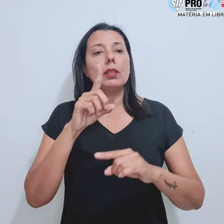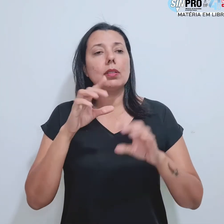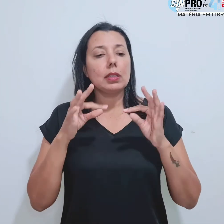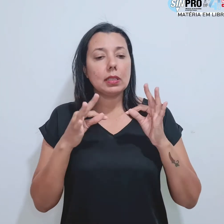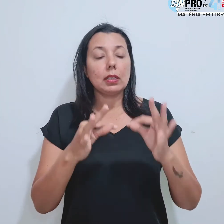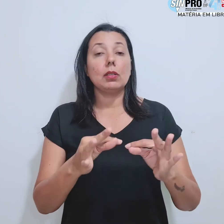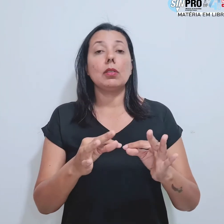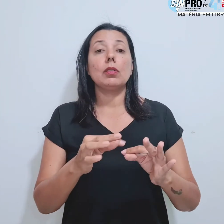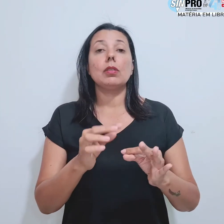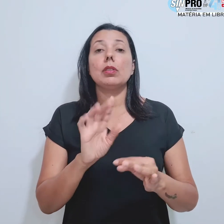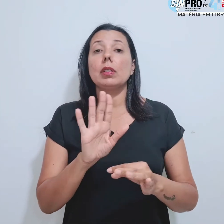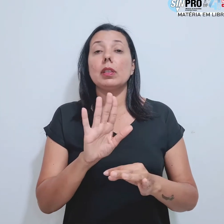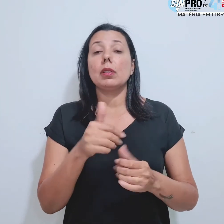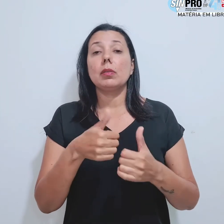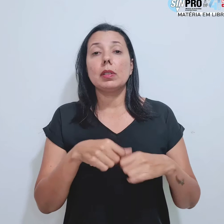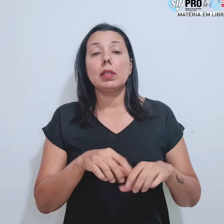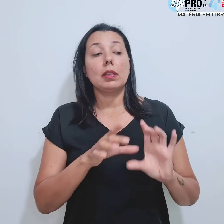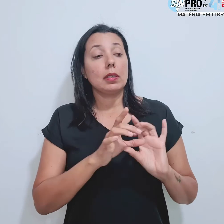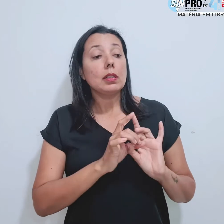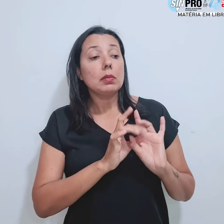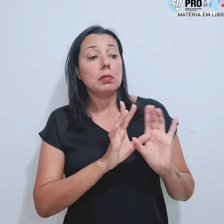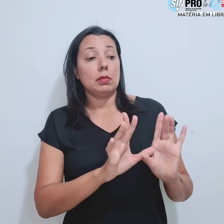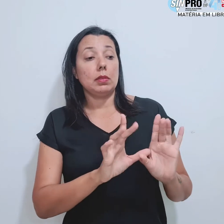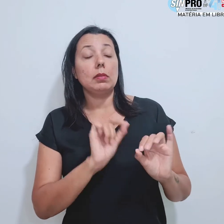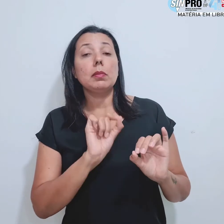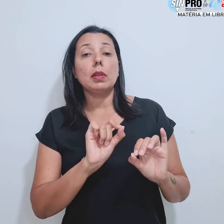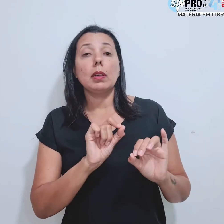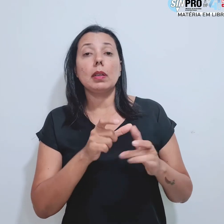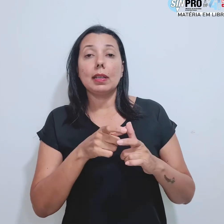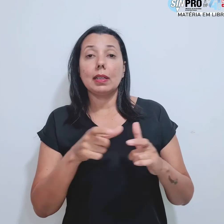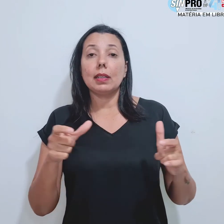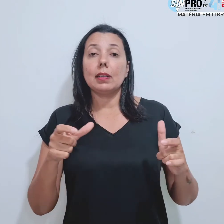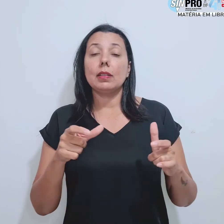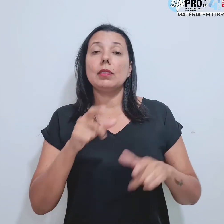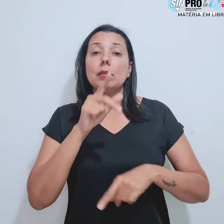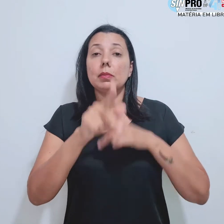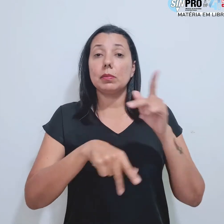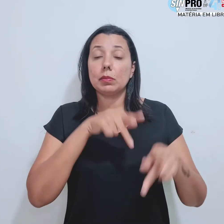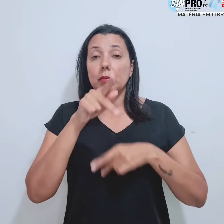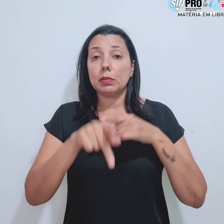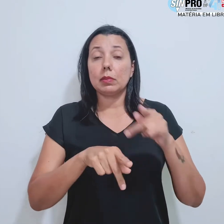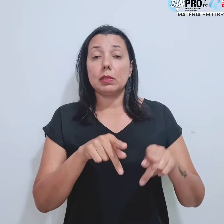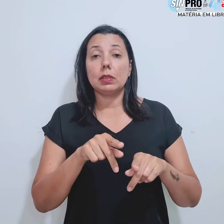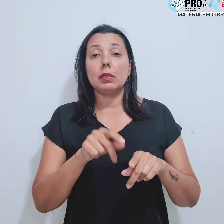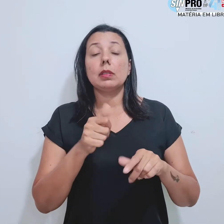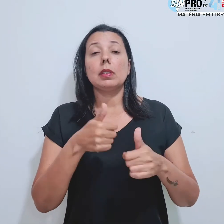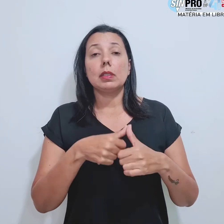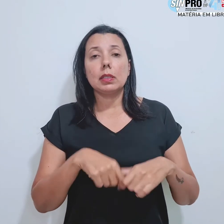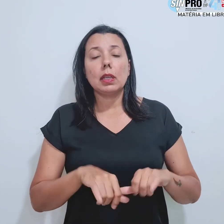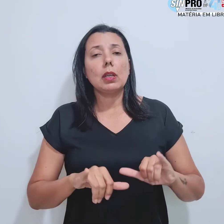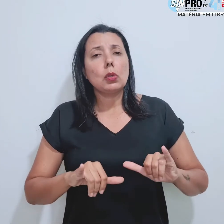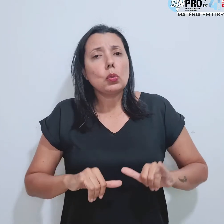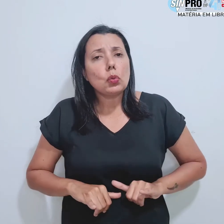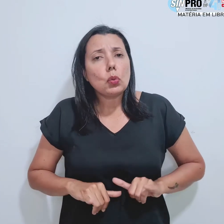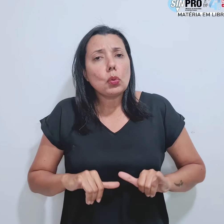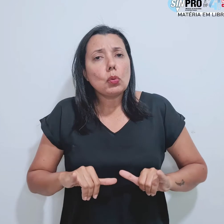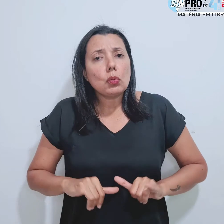tecnológicos que ainda não estão disponíveis para grande parte da população que estão sofrendo